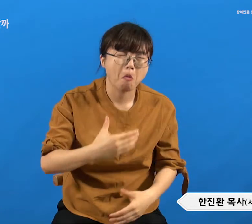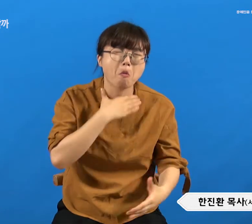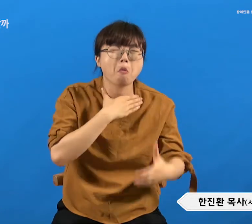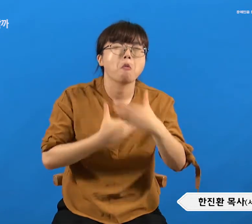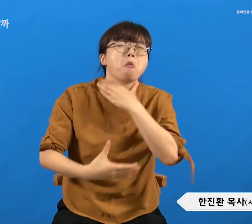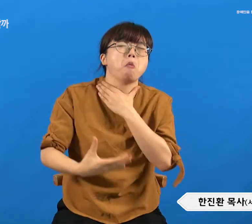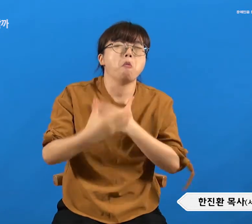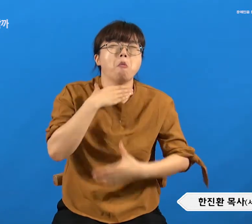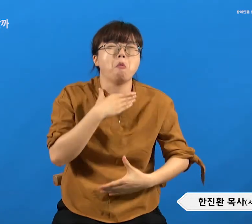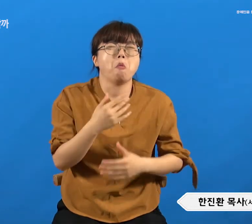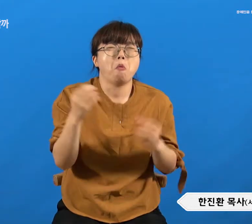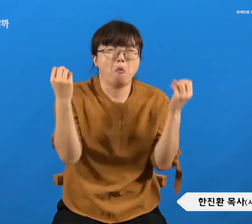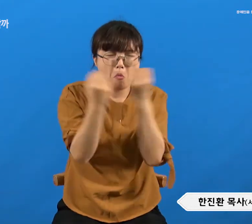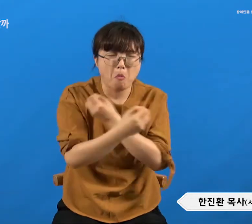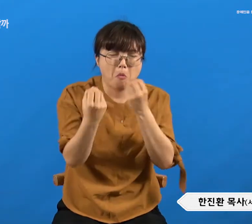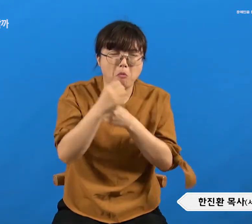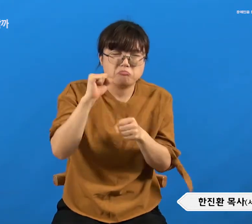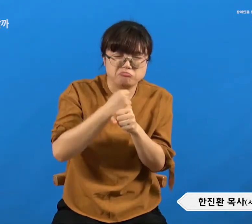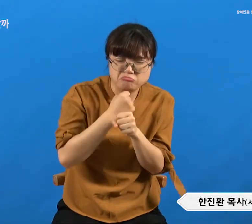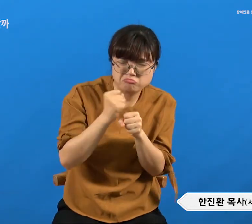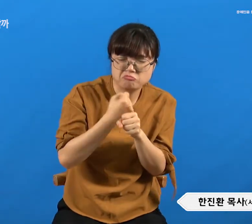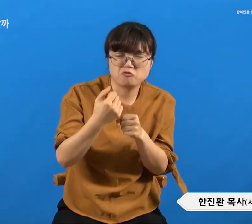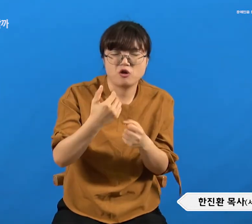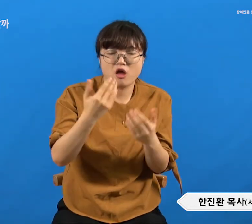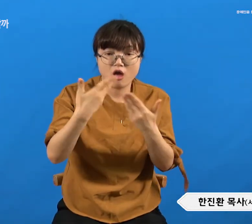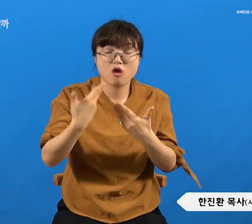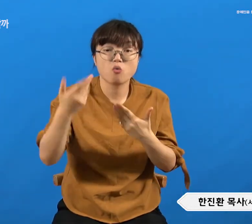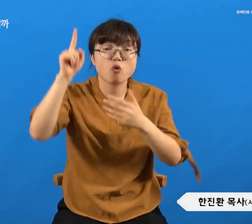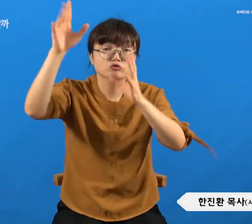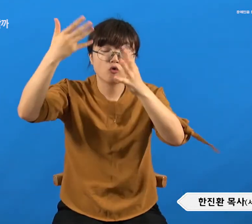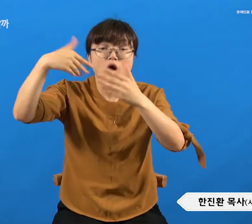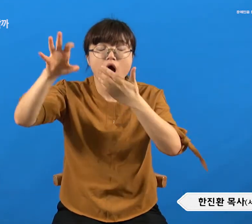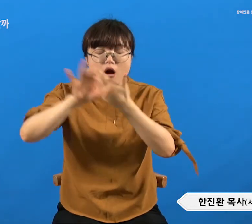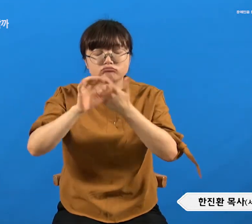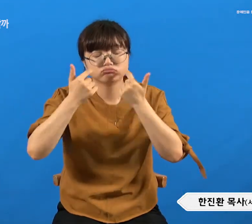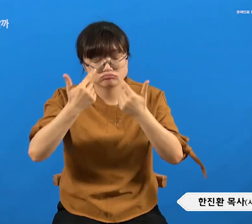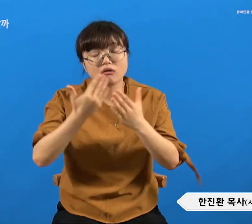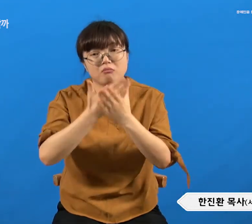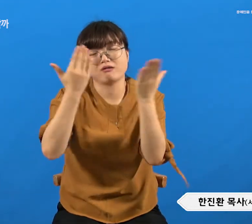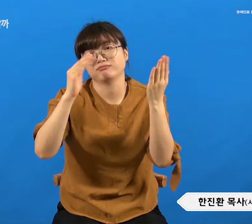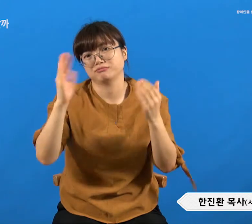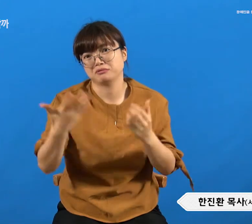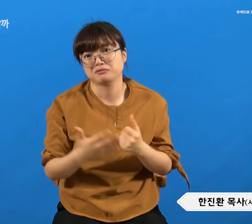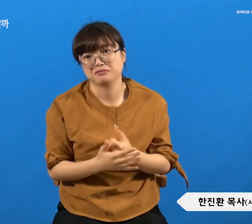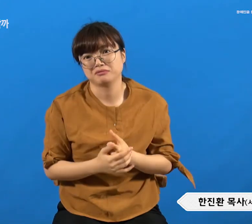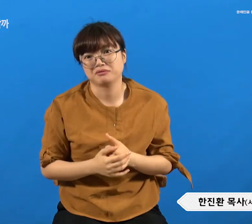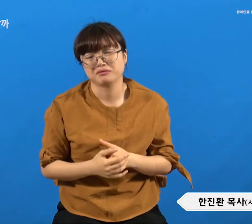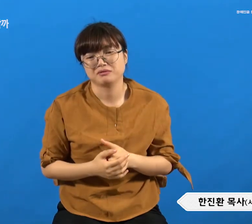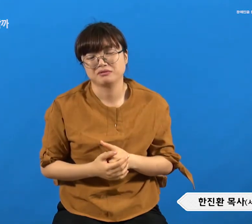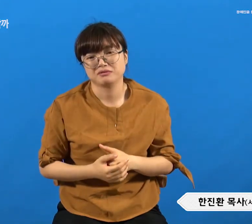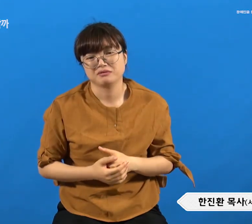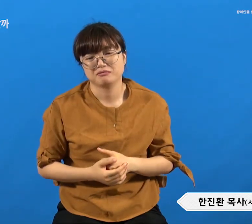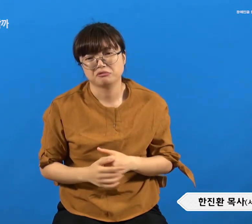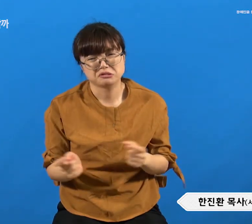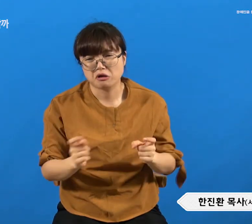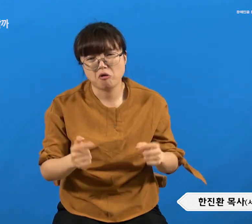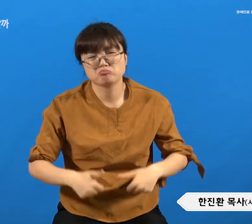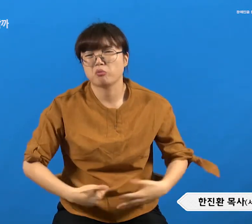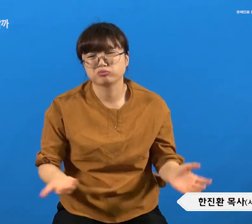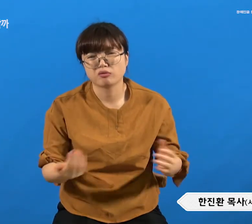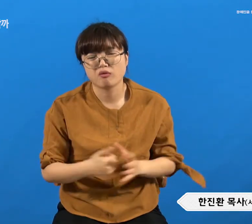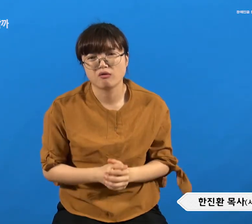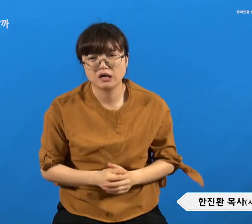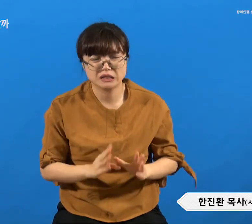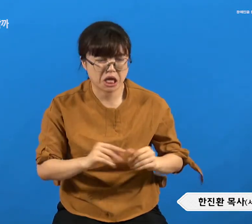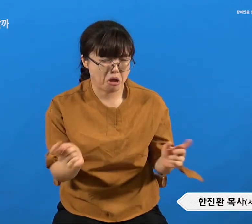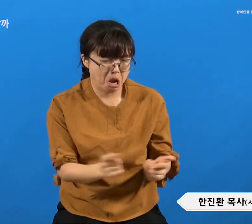모함하고 떠들어대봤자 천국 가면 다 밝혀질 건데 막 그렇게 싸울 필요가 없습니다.